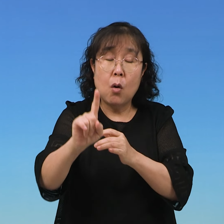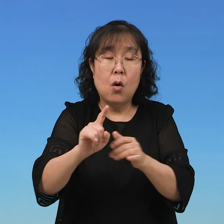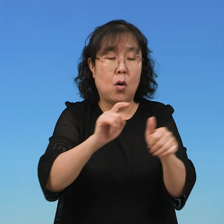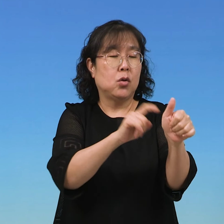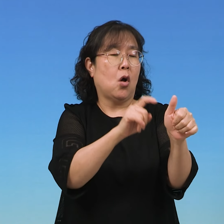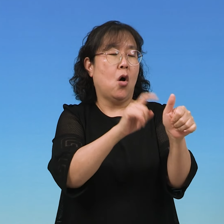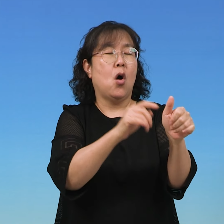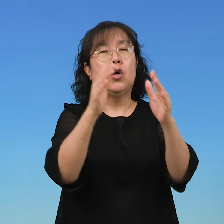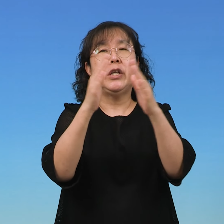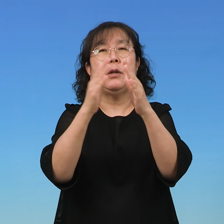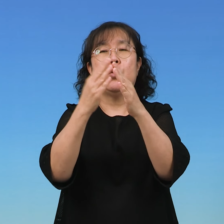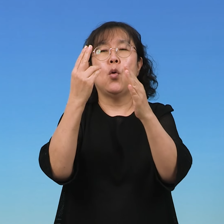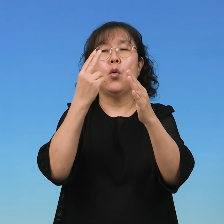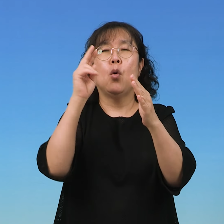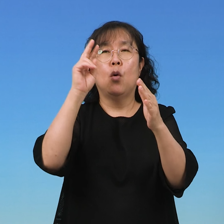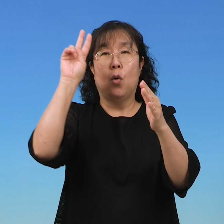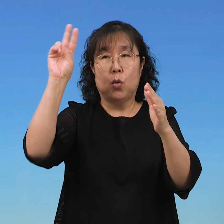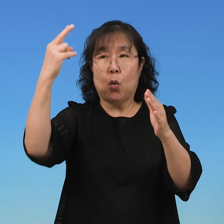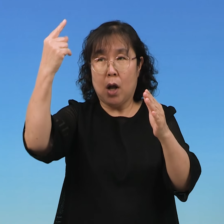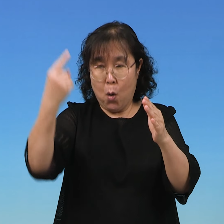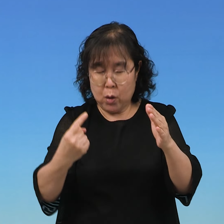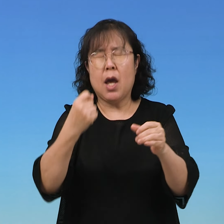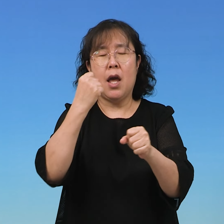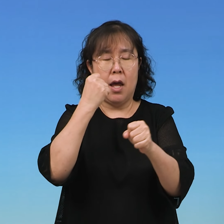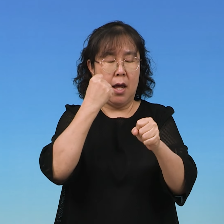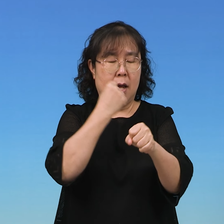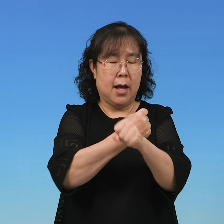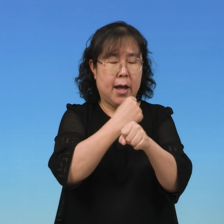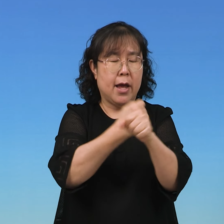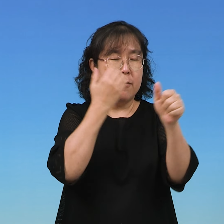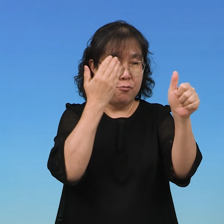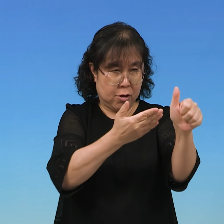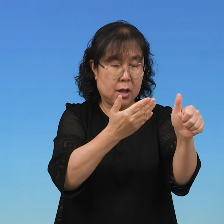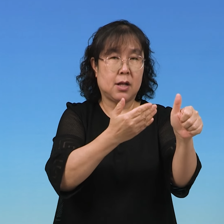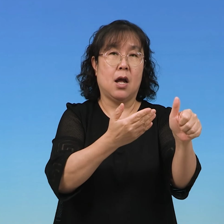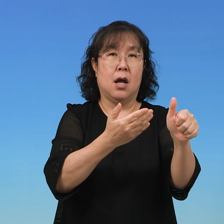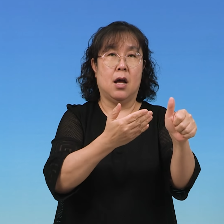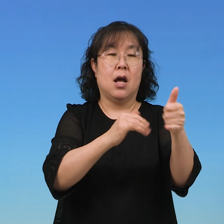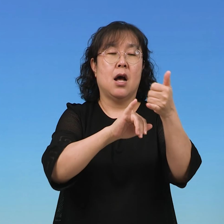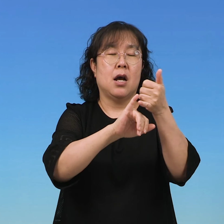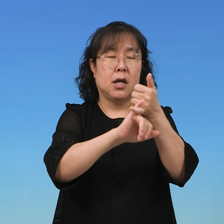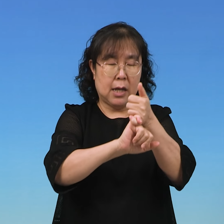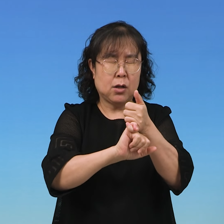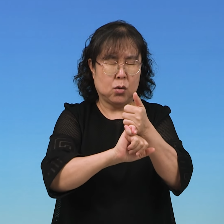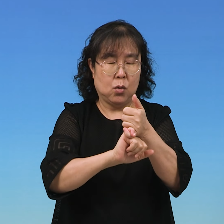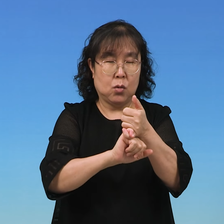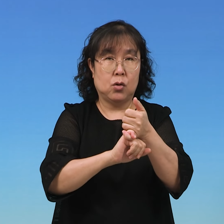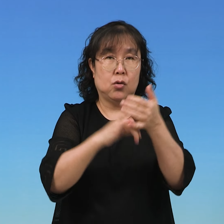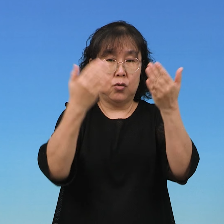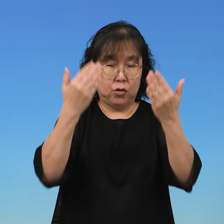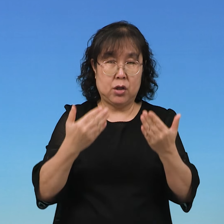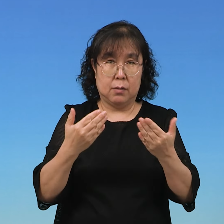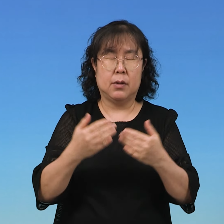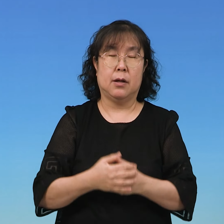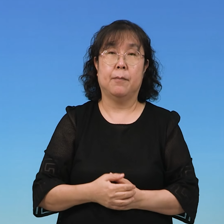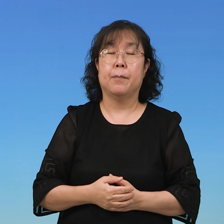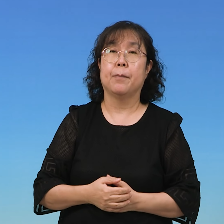돌아오게 해주겠다. 이게 야곱의 그 절망적인 상황 속에 내내 얼마나 이 말씀이 희망이